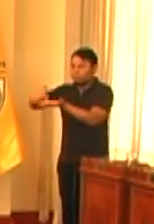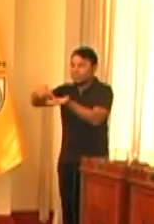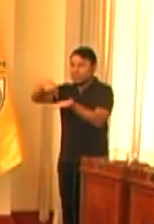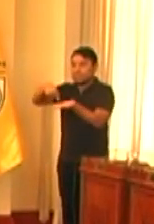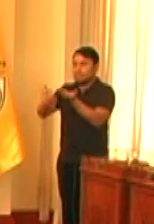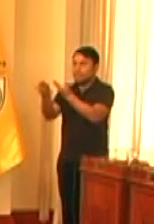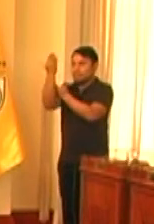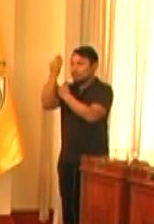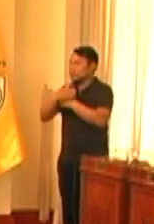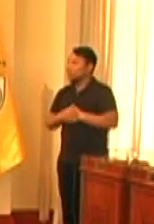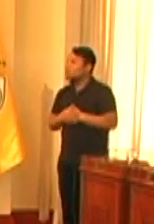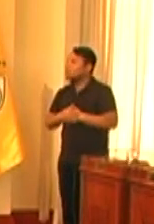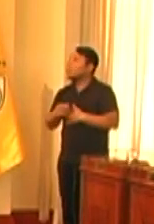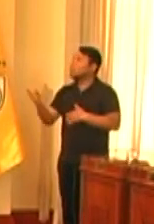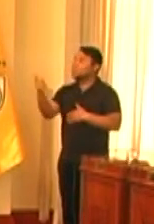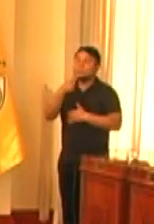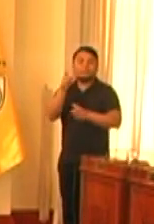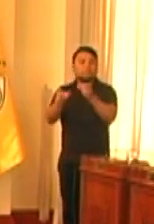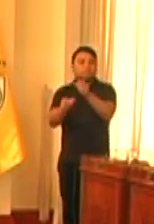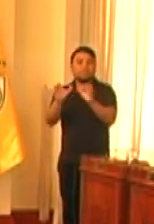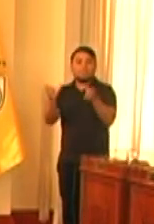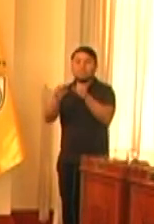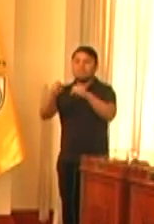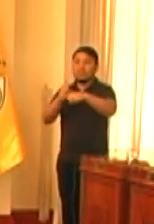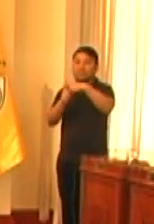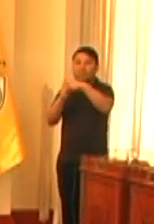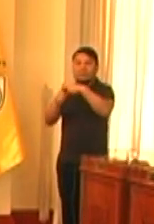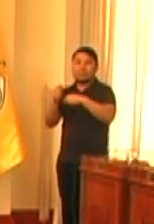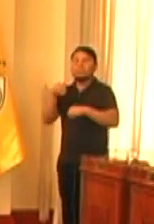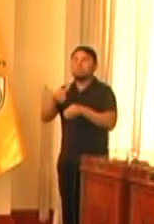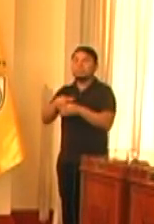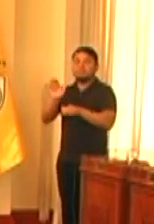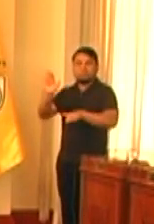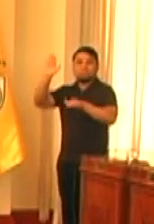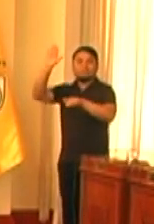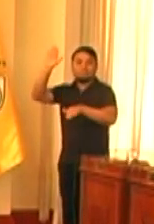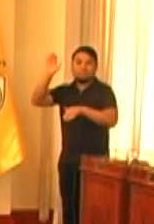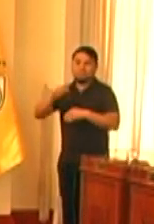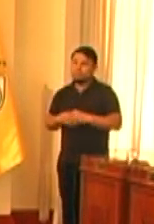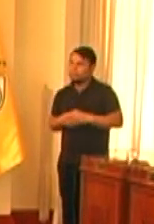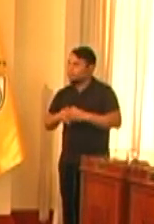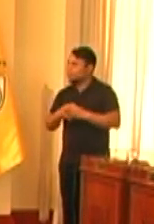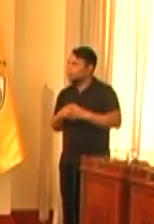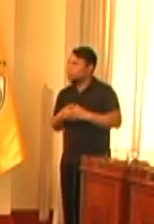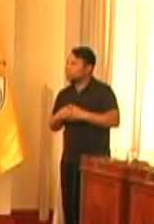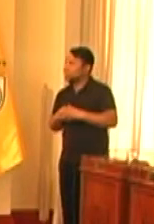mañana. Aquellos miembros del Consejo que estén a favor, siéntanse a expresarlo en señal de conformidad.